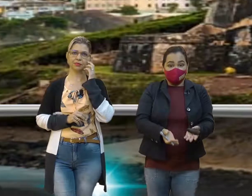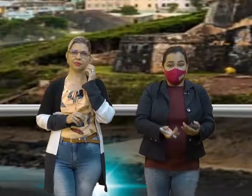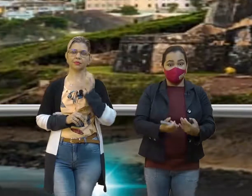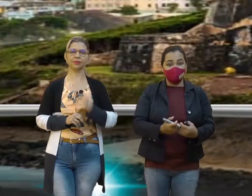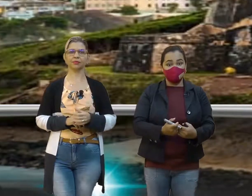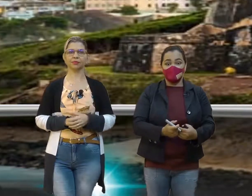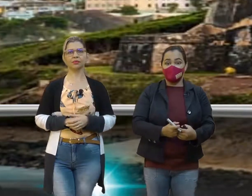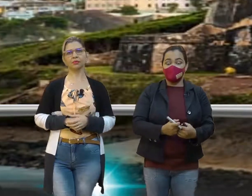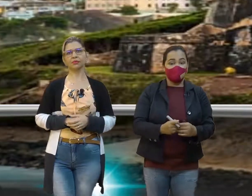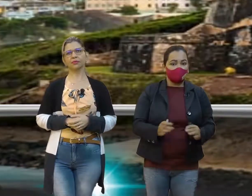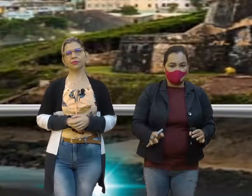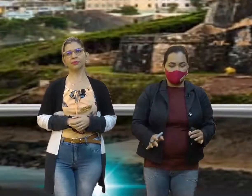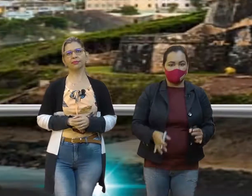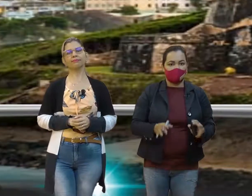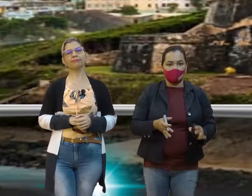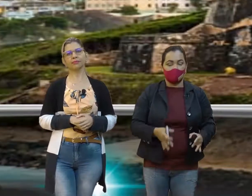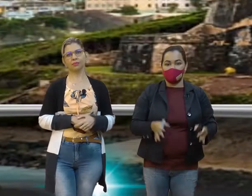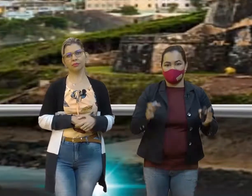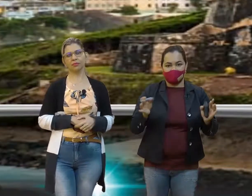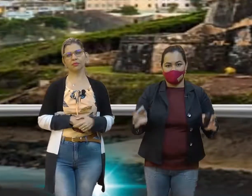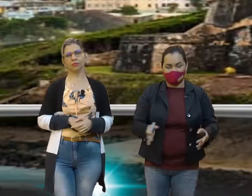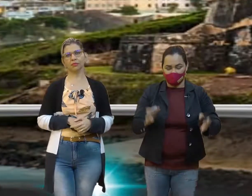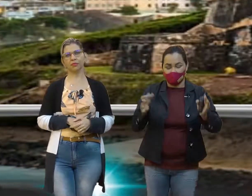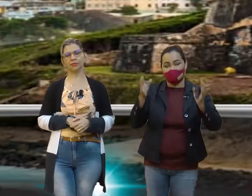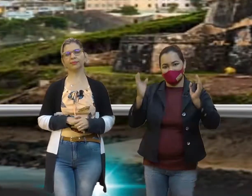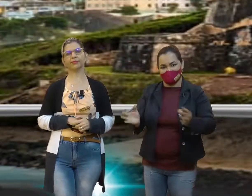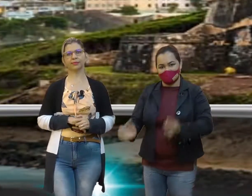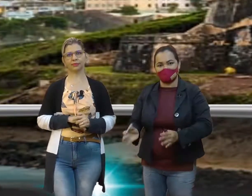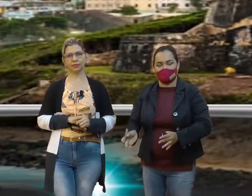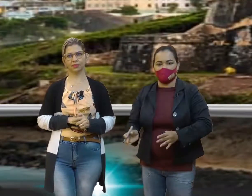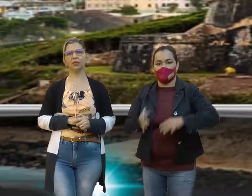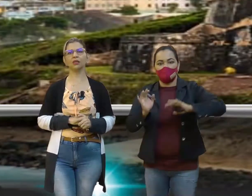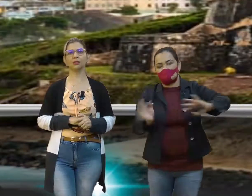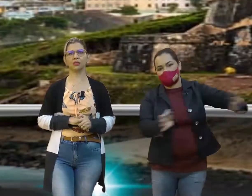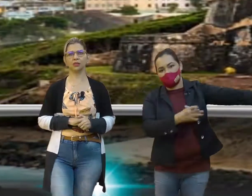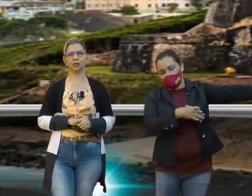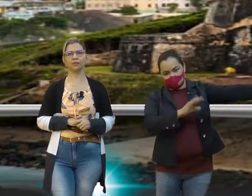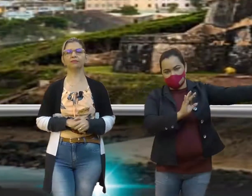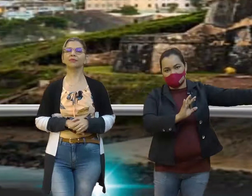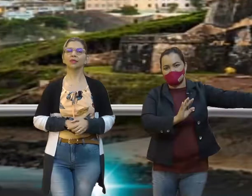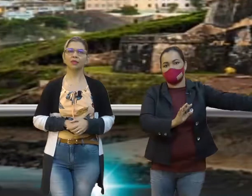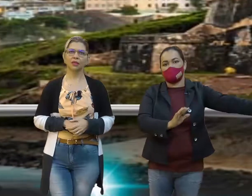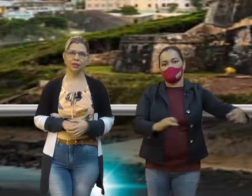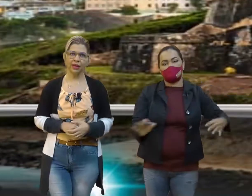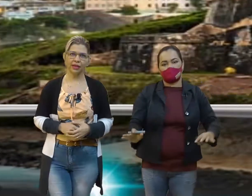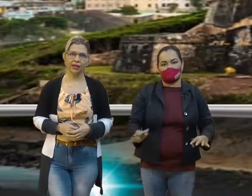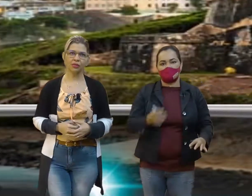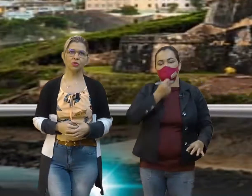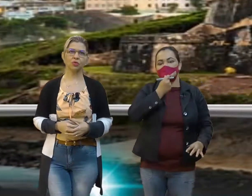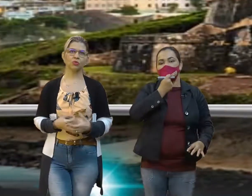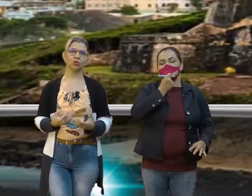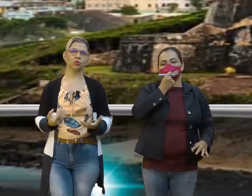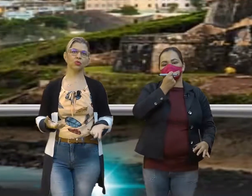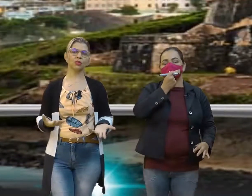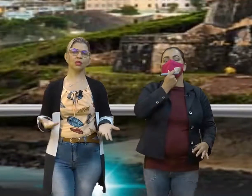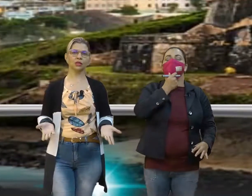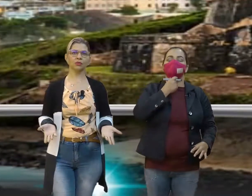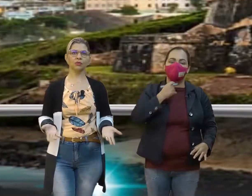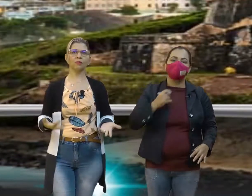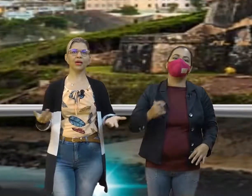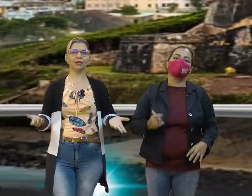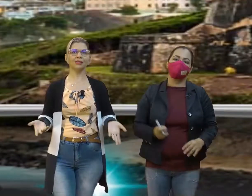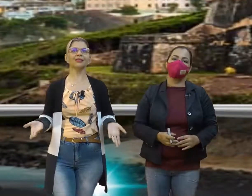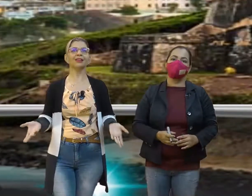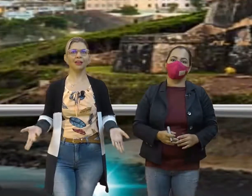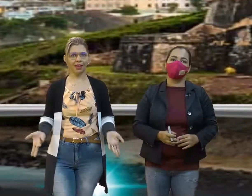tem aqueles que não aceitam. Não, aqui no meu país é assim. No seu é problema seu. E aí eles continuam sendo